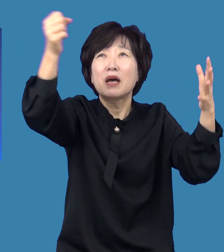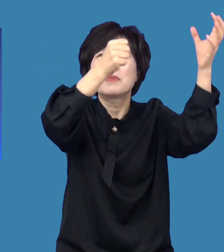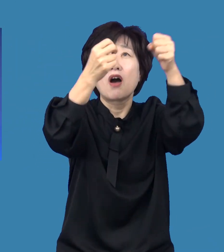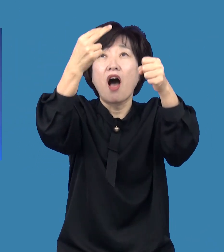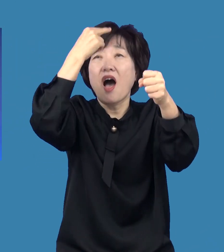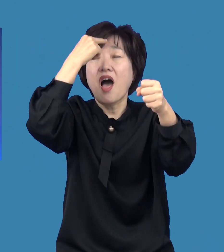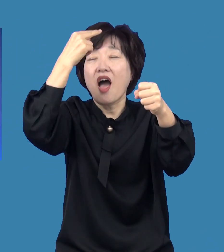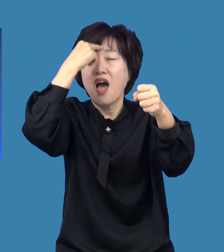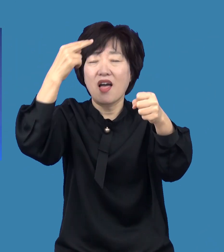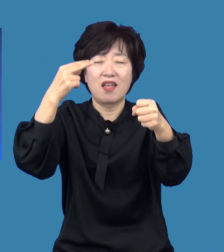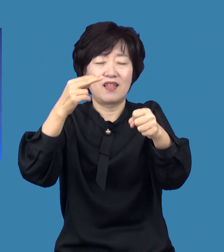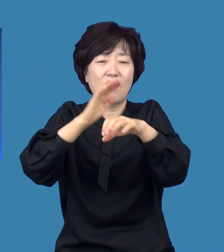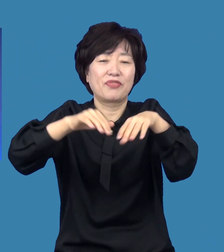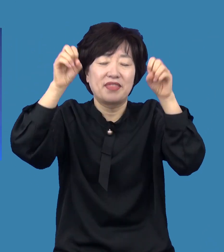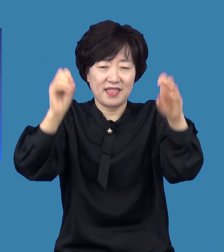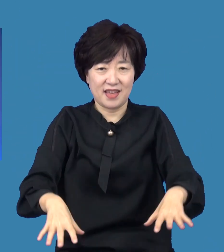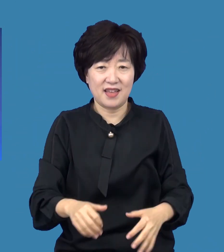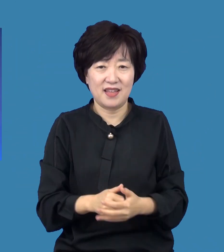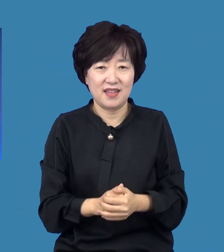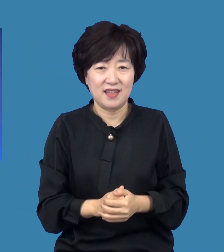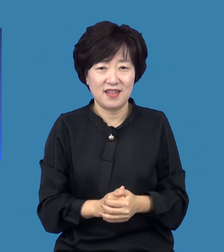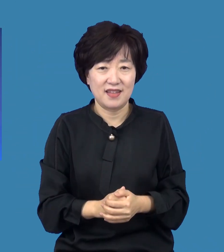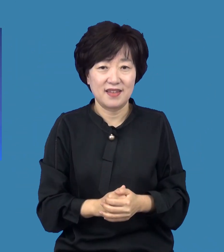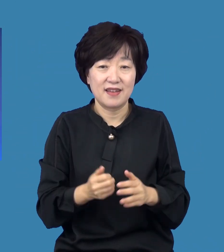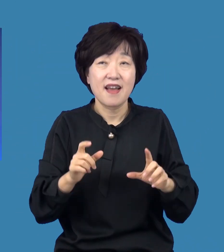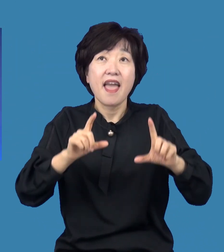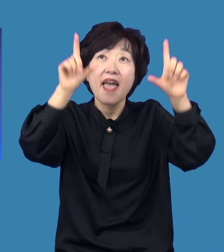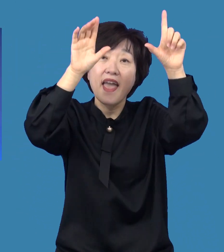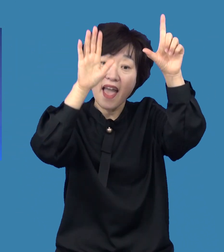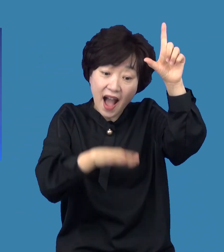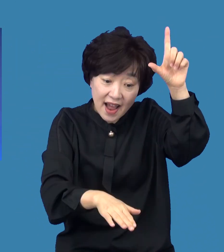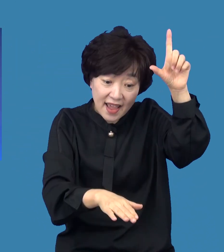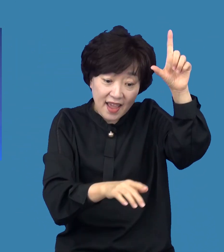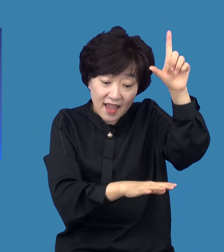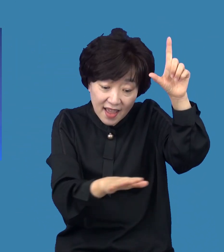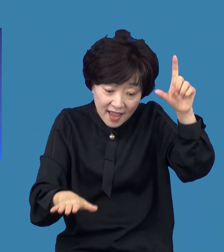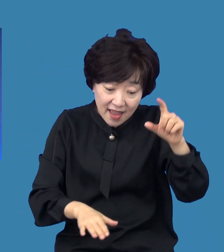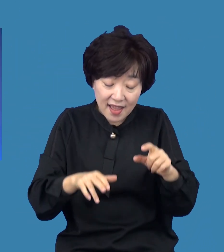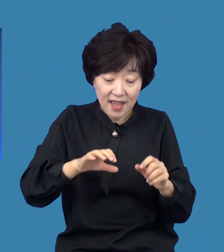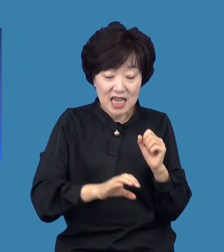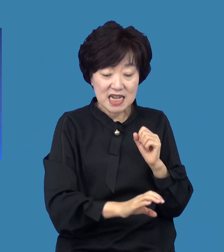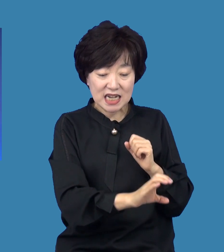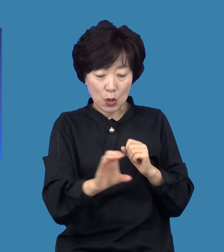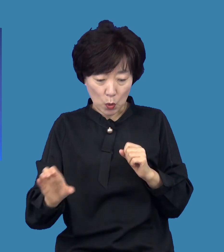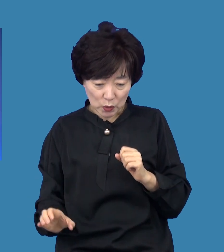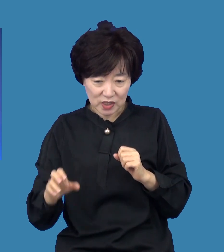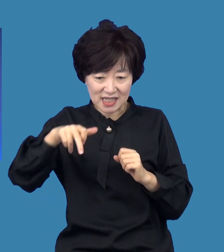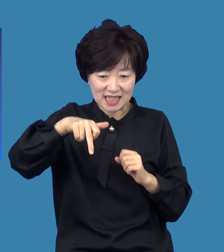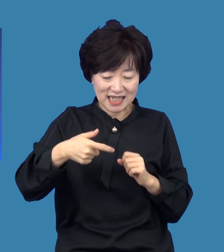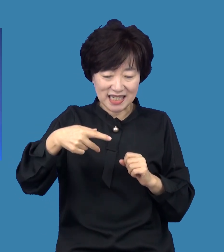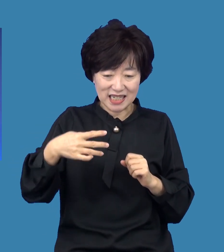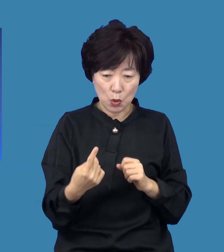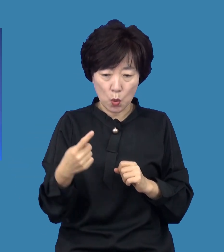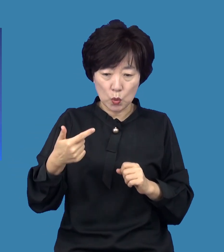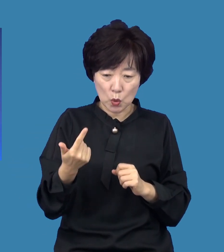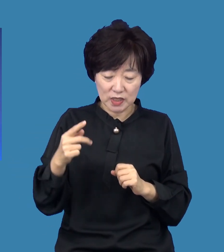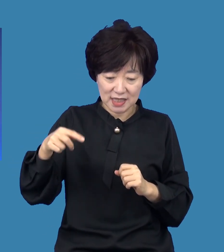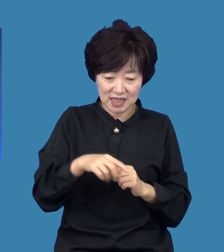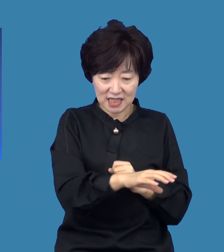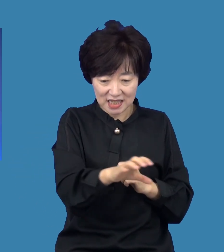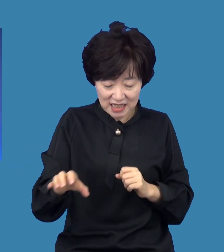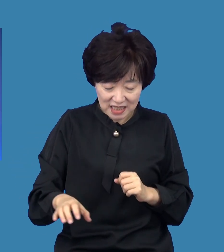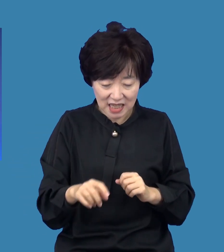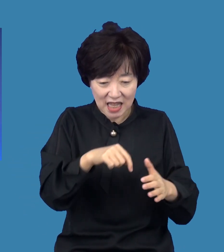것은 이 땅에서 벌어지는 일에 대한 얘기지요. 크로노스의 시공간 안에서 이 땅에서 벌어지는 모든 일들은 사실은 뭔가